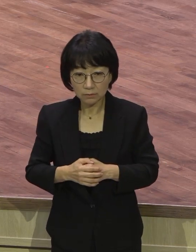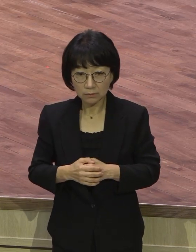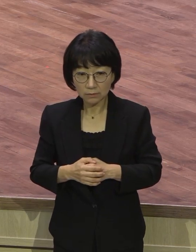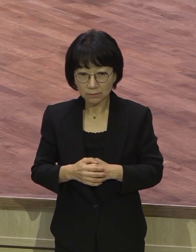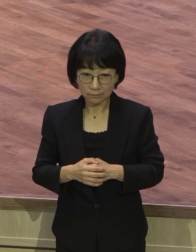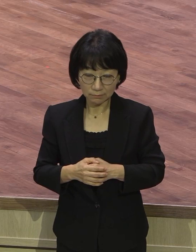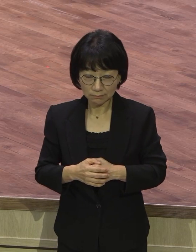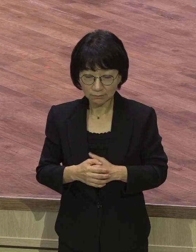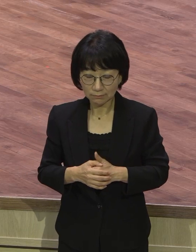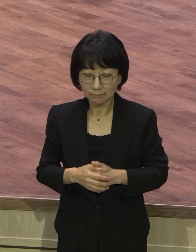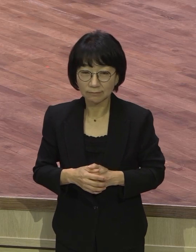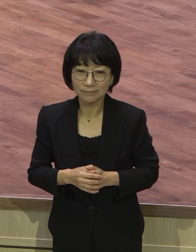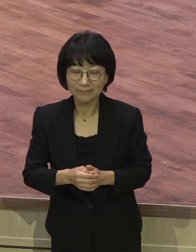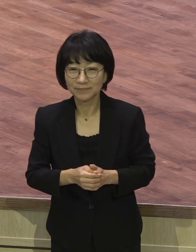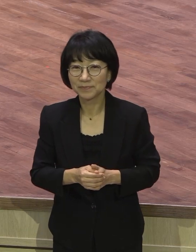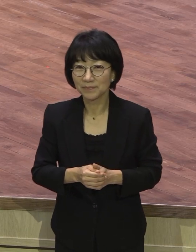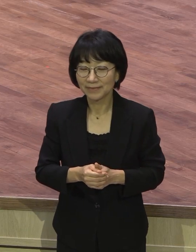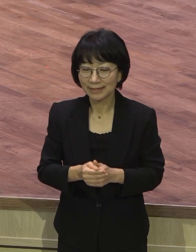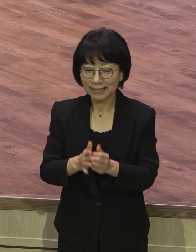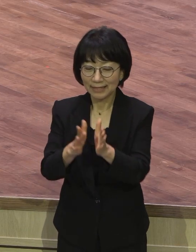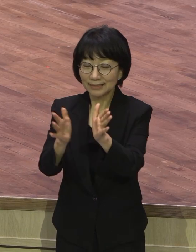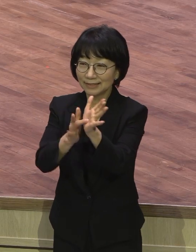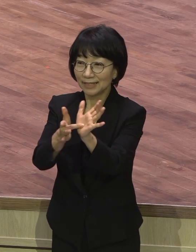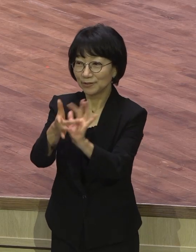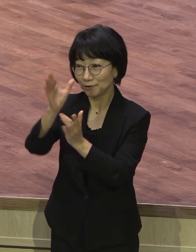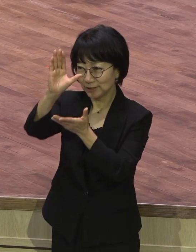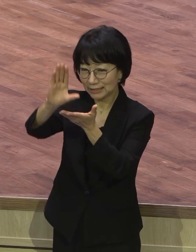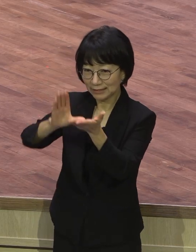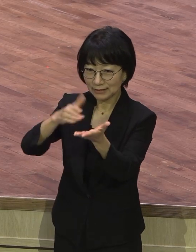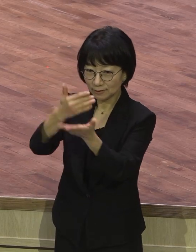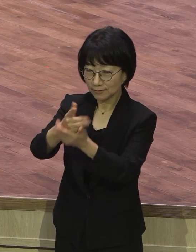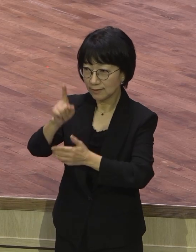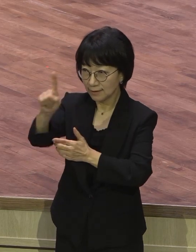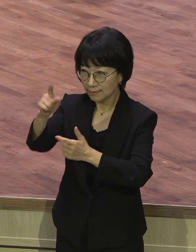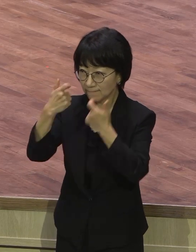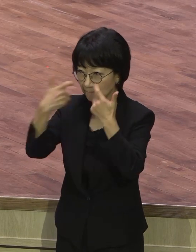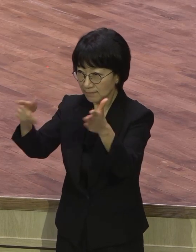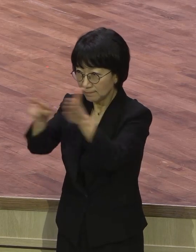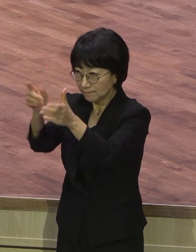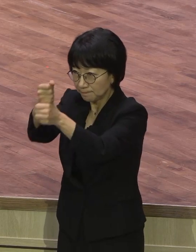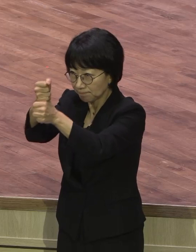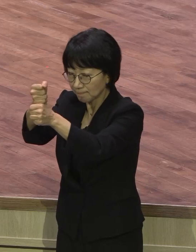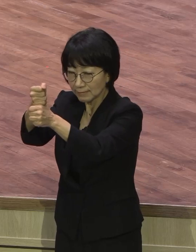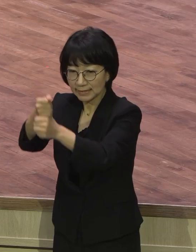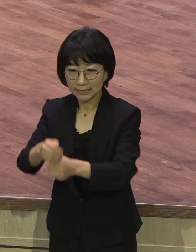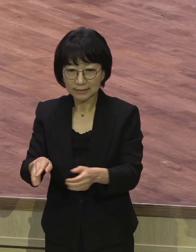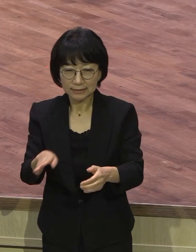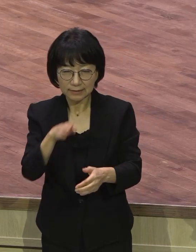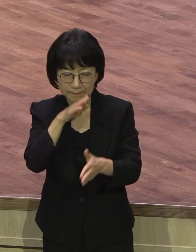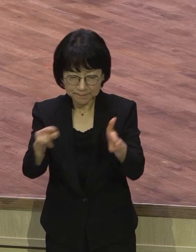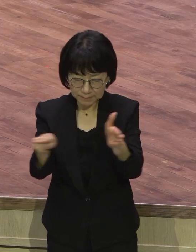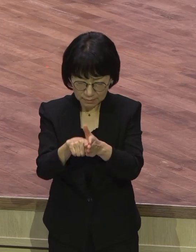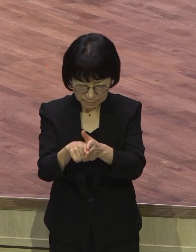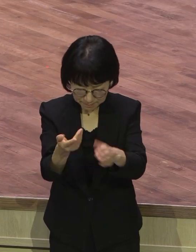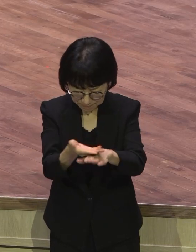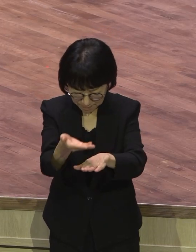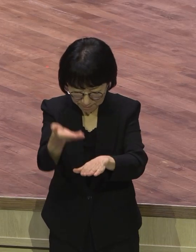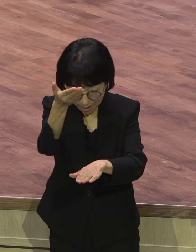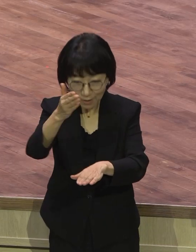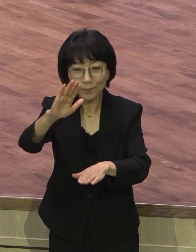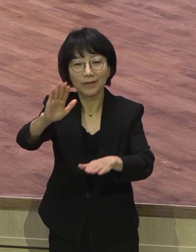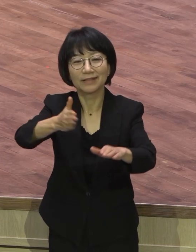예수 그리토의 유일성을 확실히 붙잡고 참된 믿음에 성장했기를 제모로 축복합니다